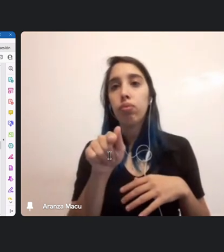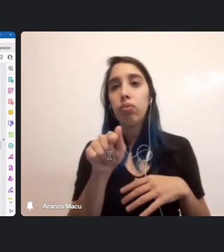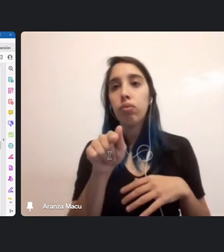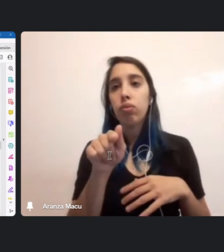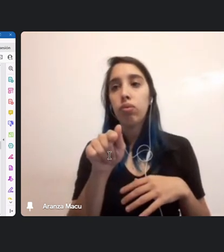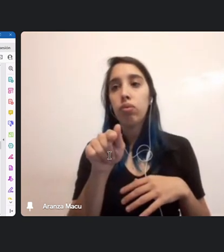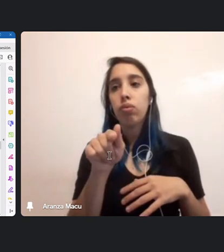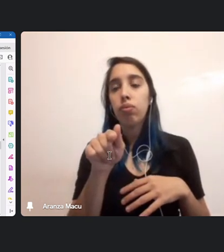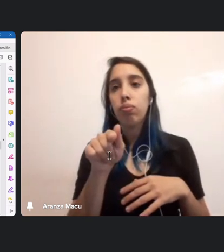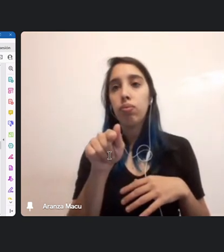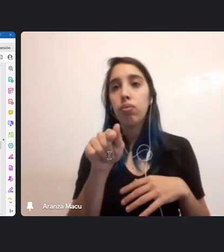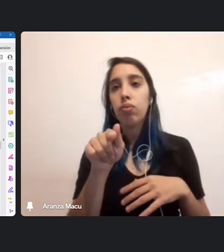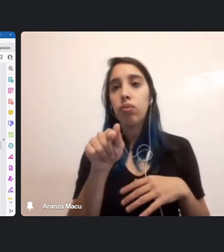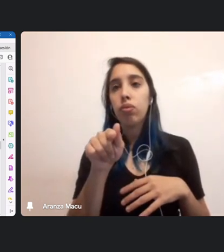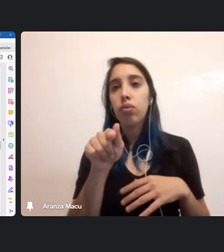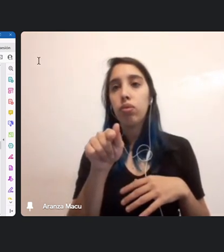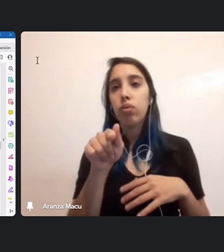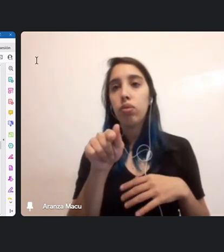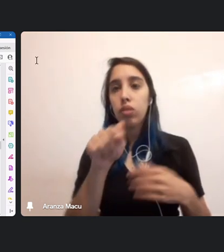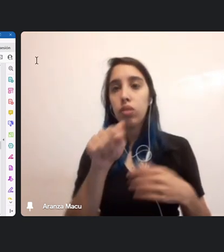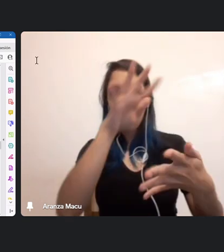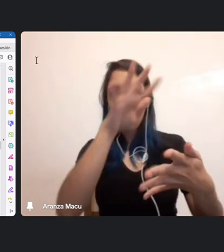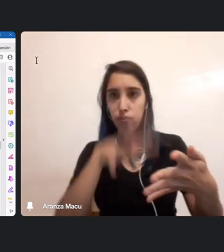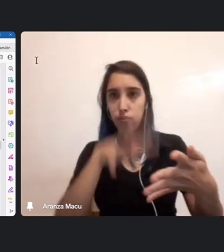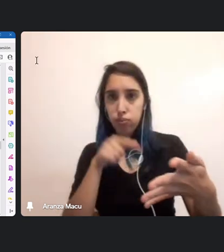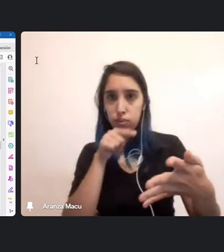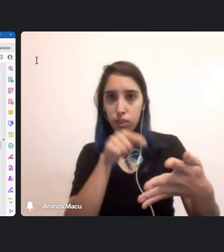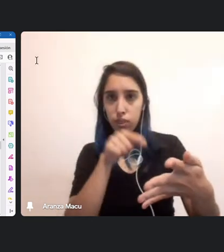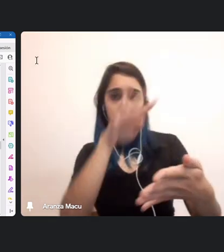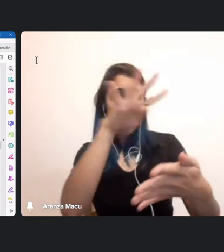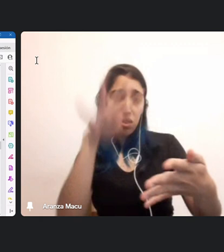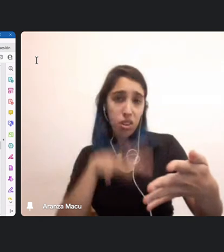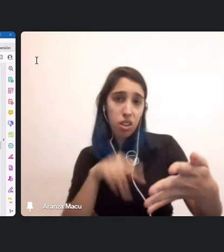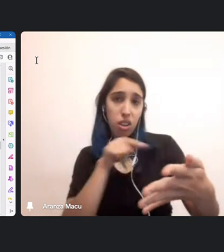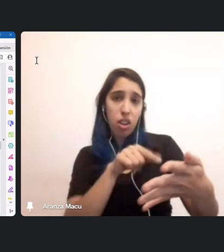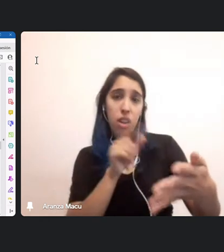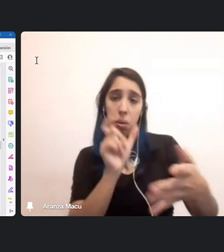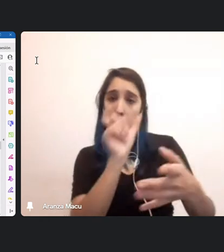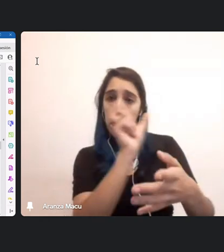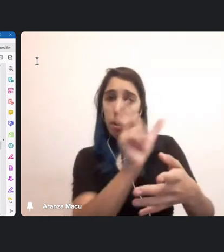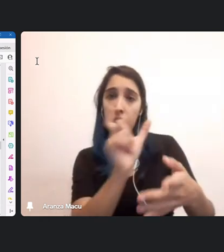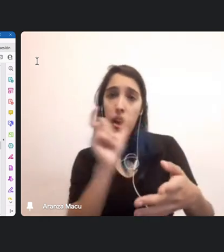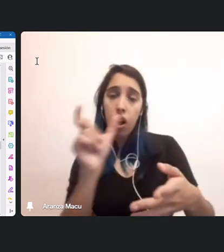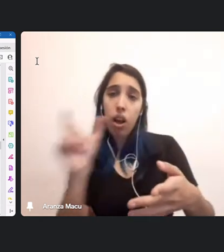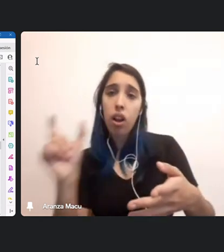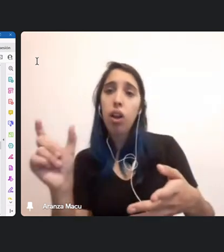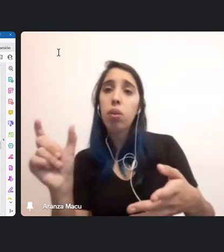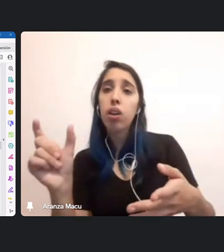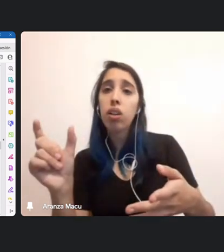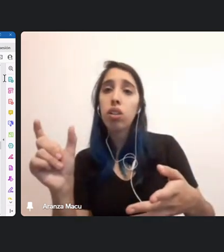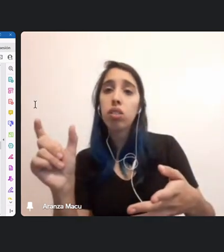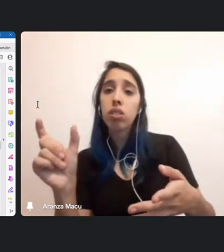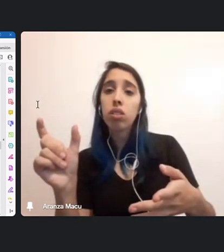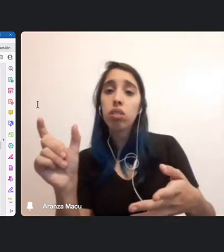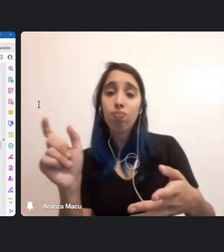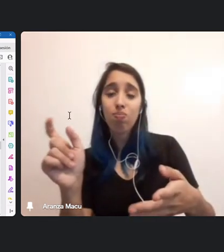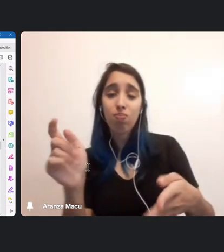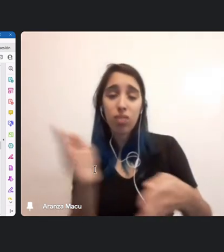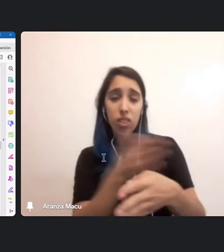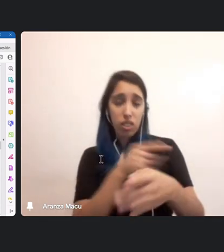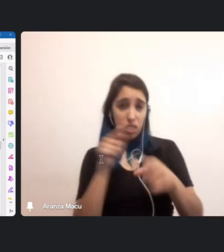Y de esta tienen primero estas palabras, que ubicarlas. No sé si la alcanzaron a hacer o las van a hacer